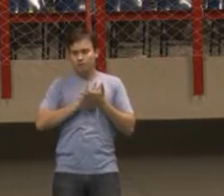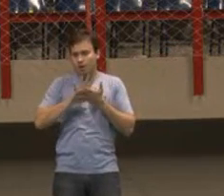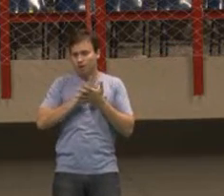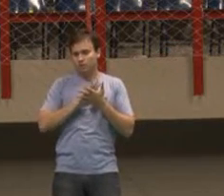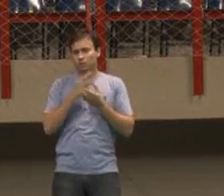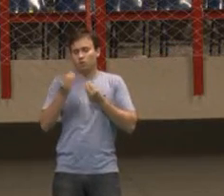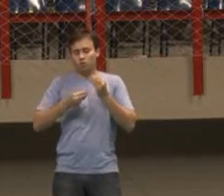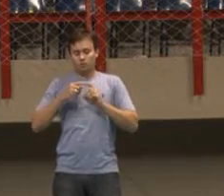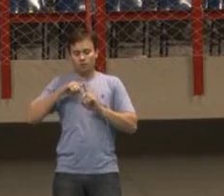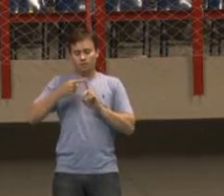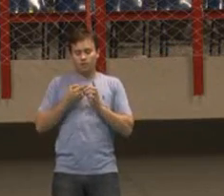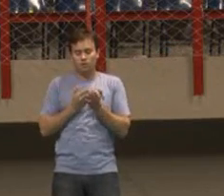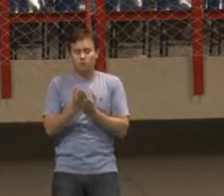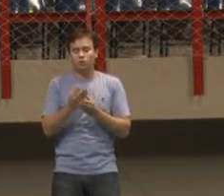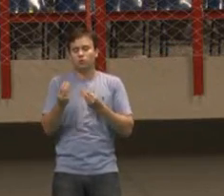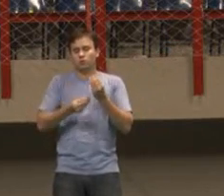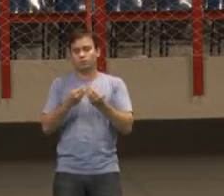todos?